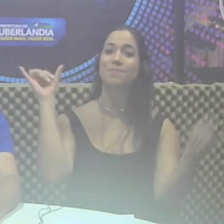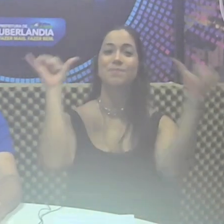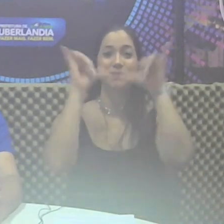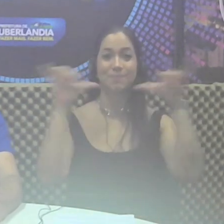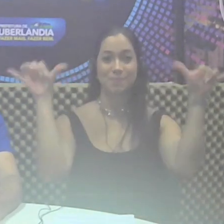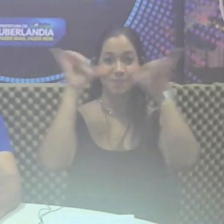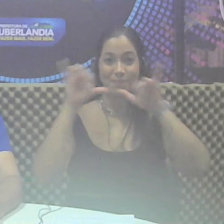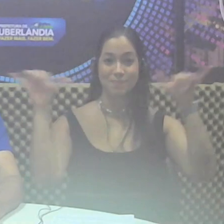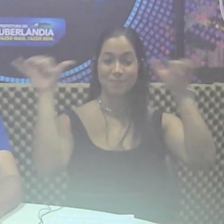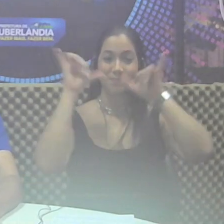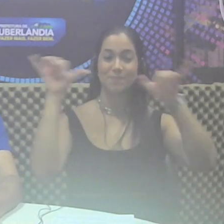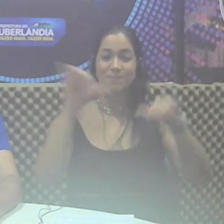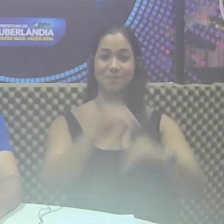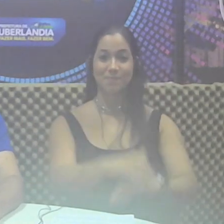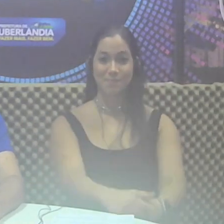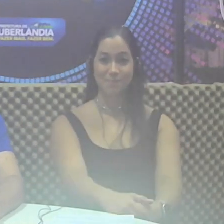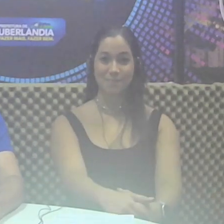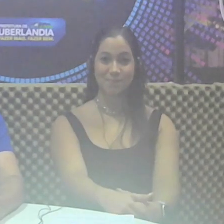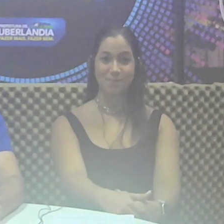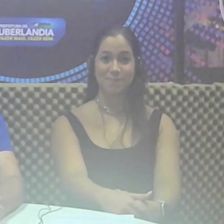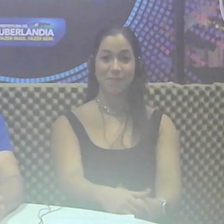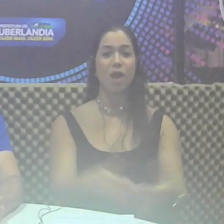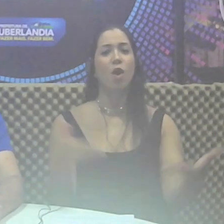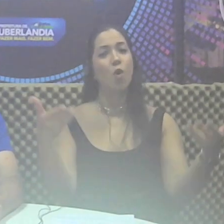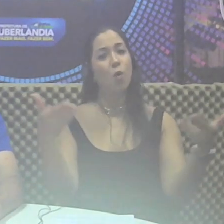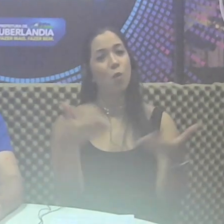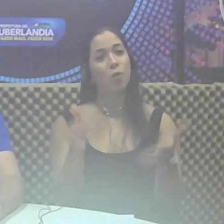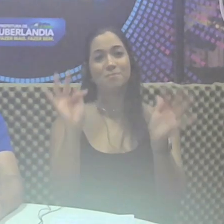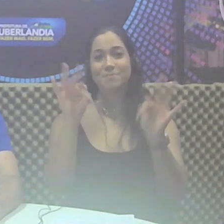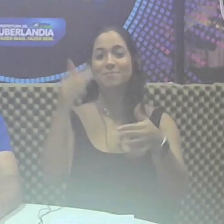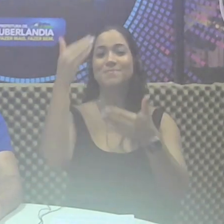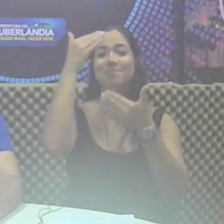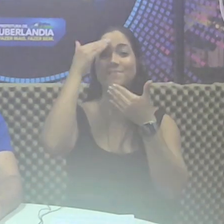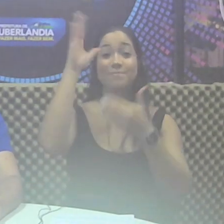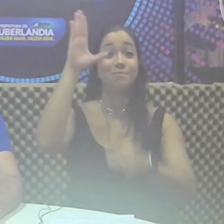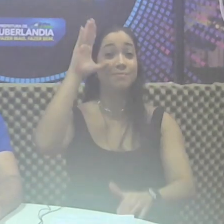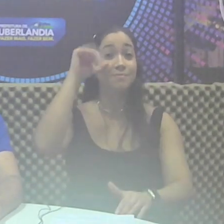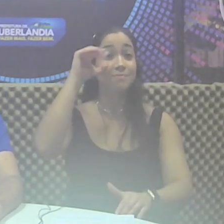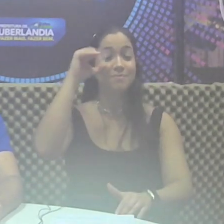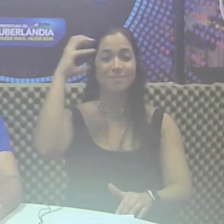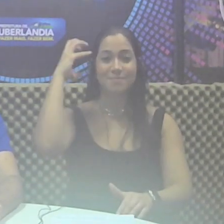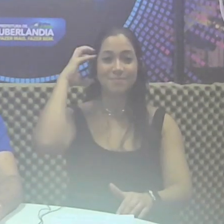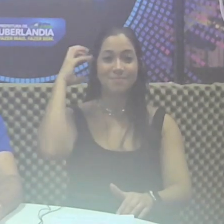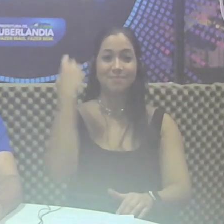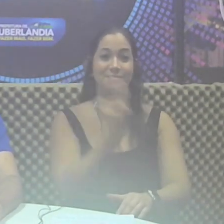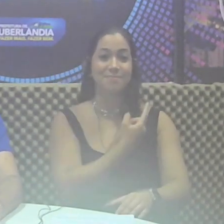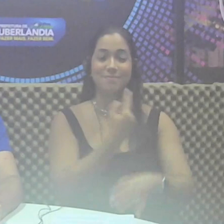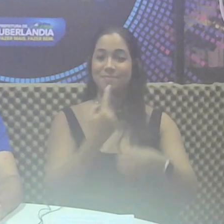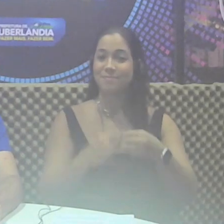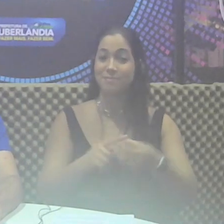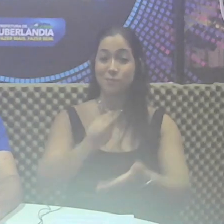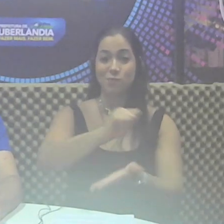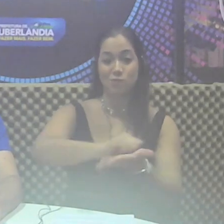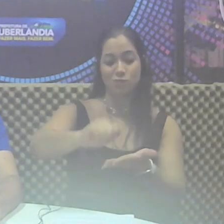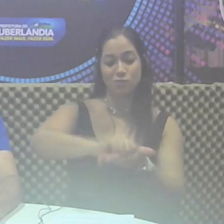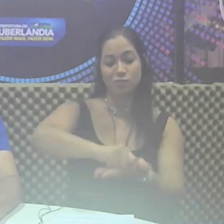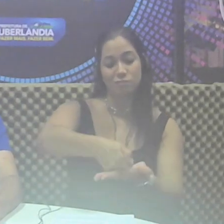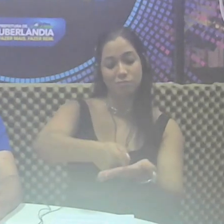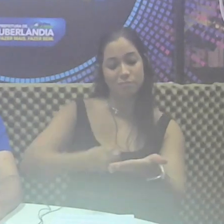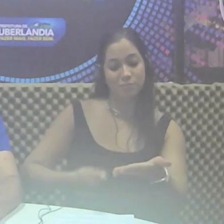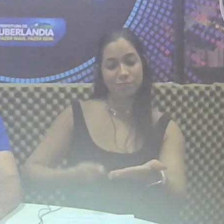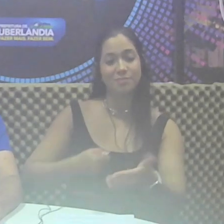Giro de notícias. A edição de hoje fica por aqui. Obrigado pela sua audiência, Rádio Nossa Cidade.